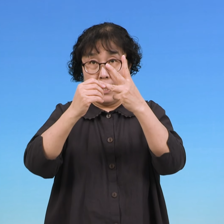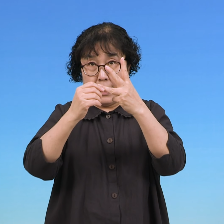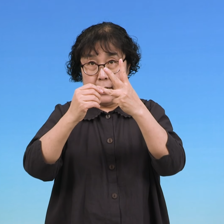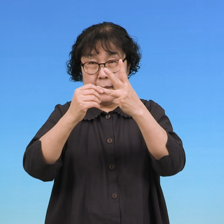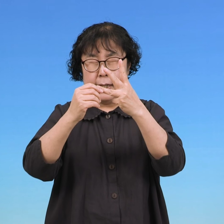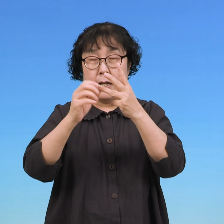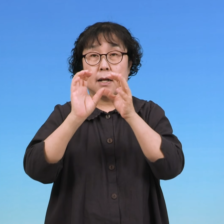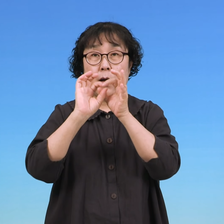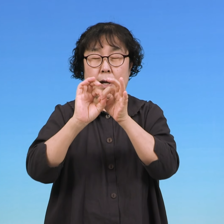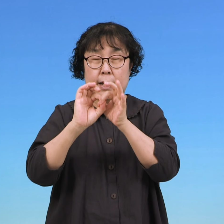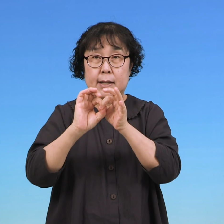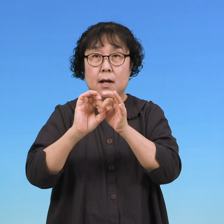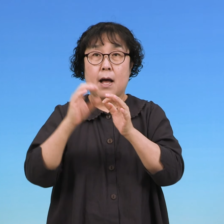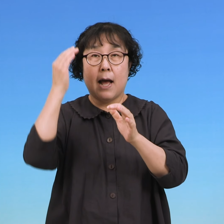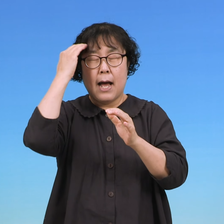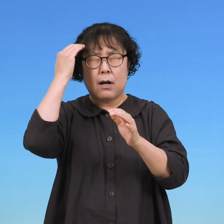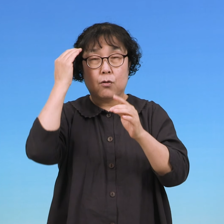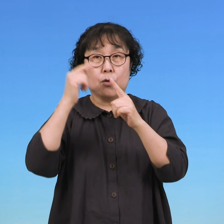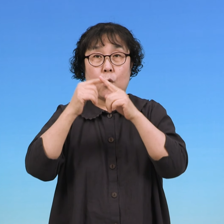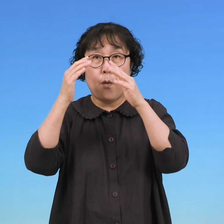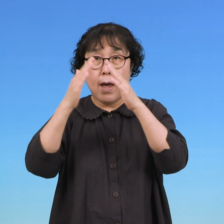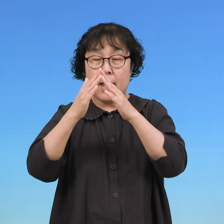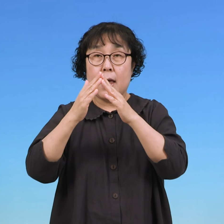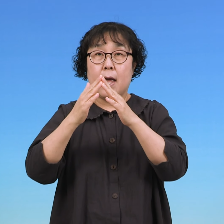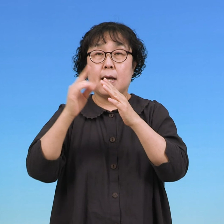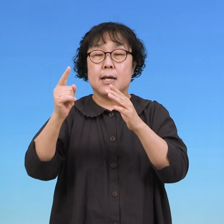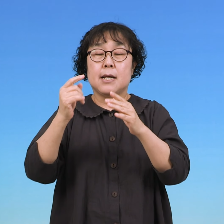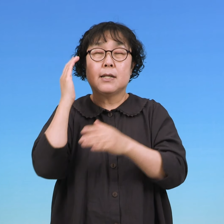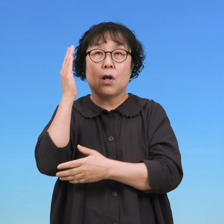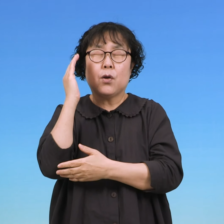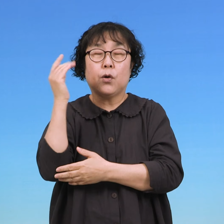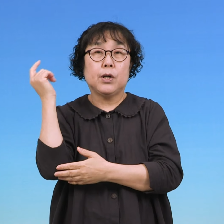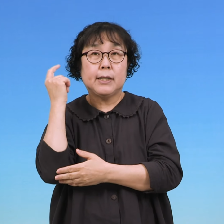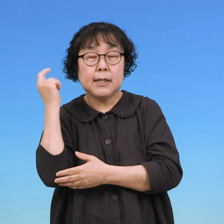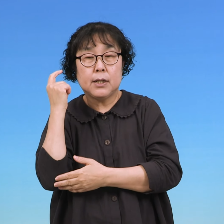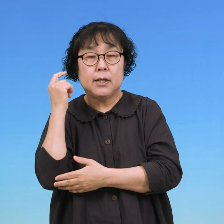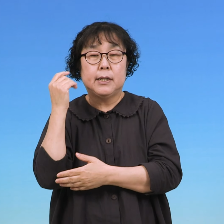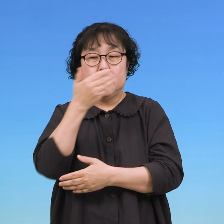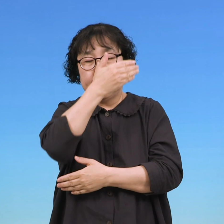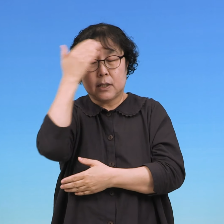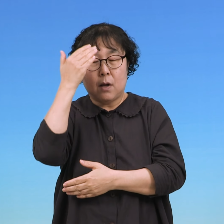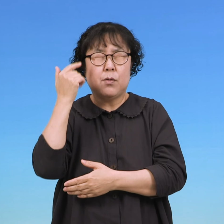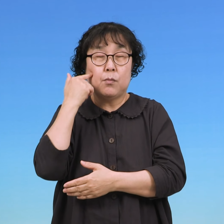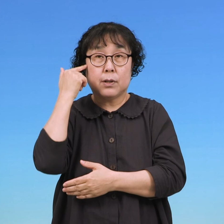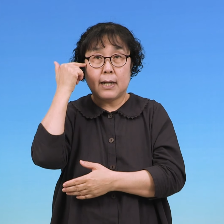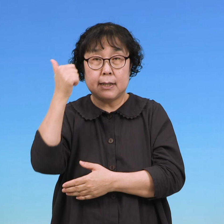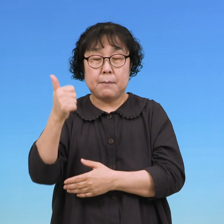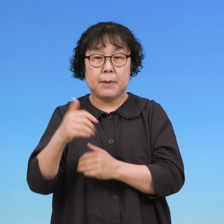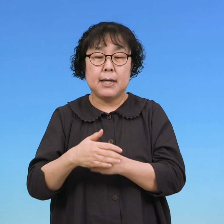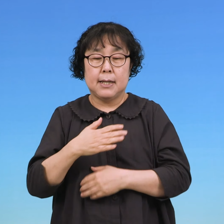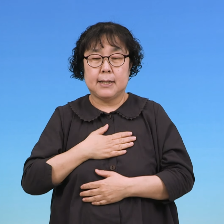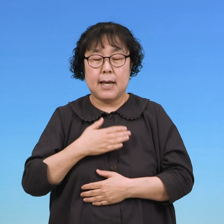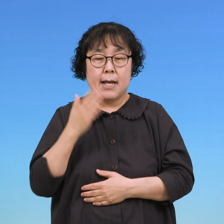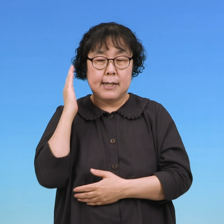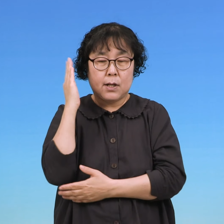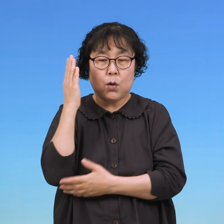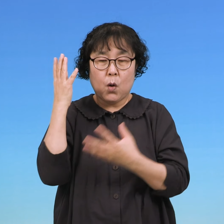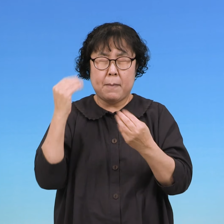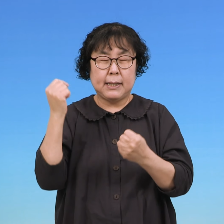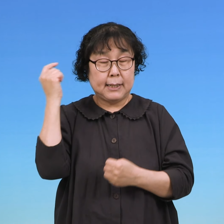허세, 허상 이것과 관련해서 한국교회에 오늘 이 설교를 들으시는 우리 젊은 목사님들이 제 설교를 많이